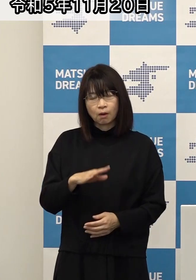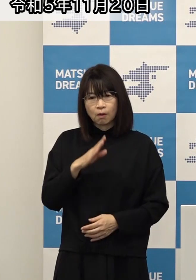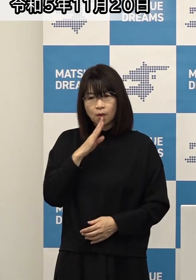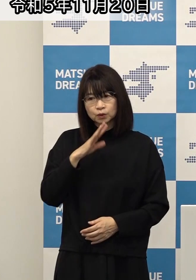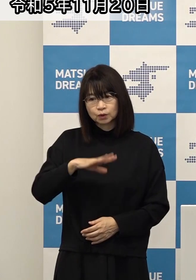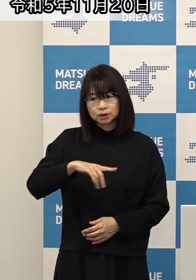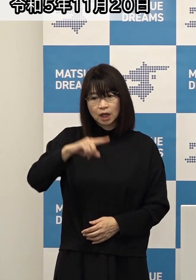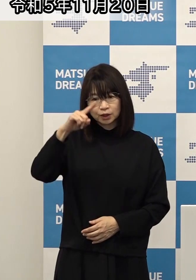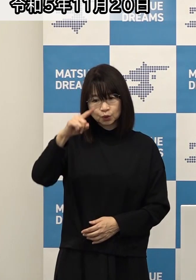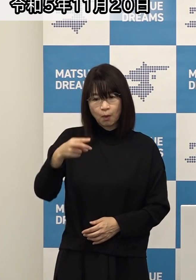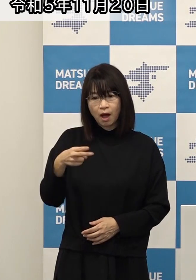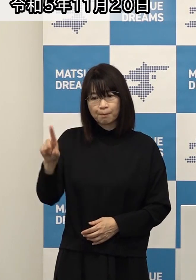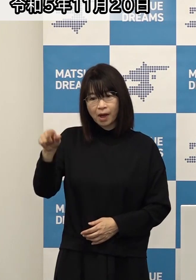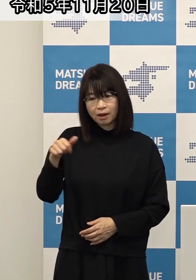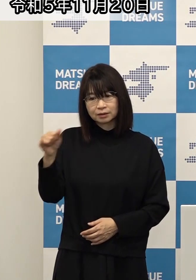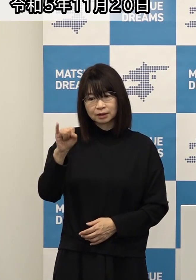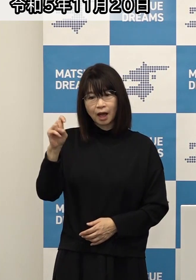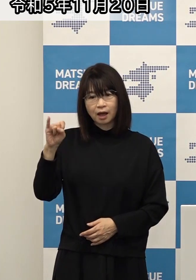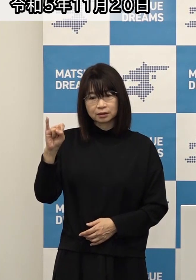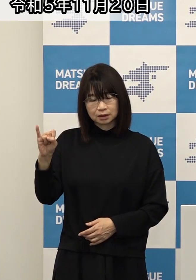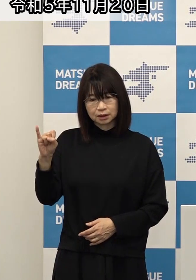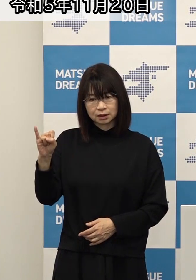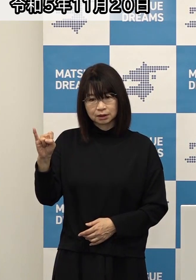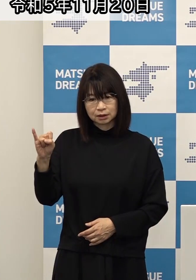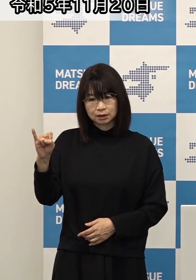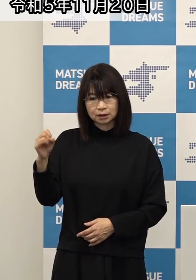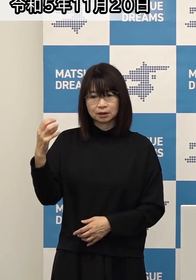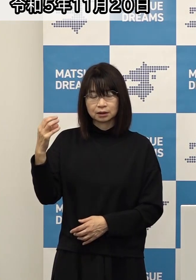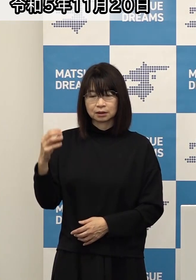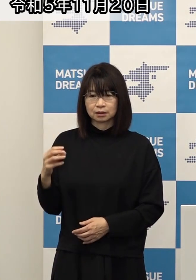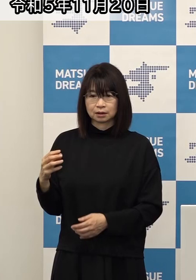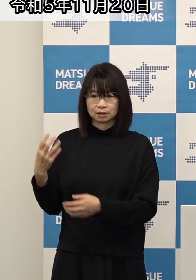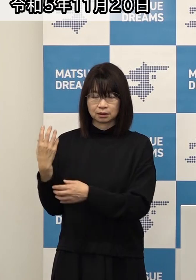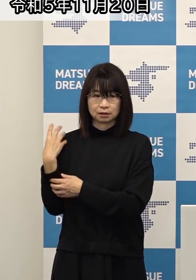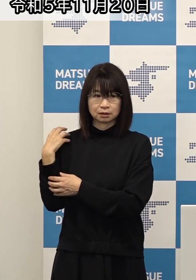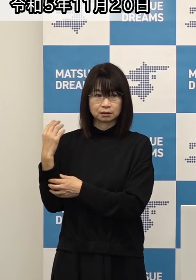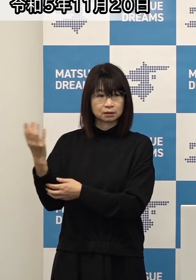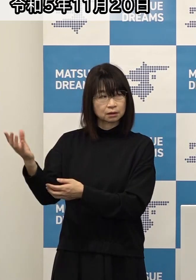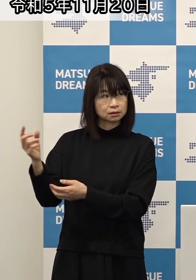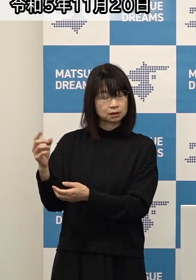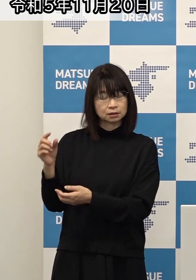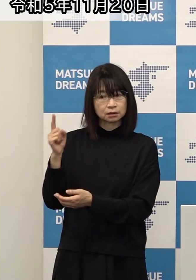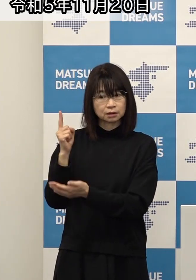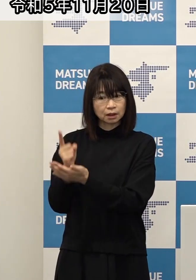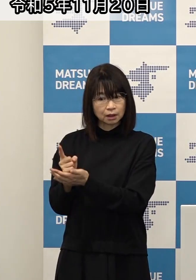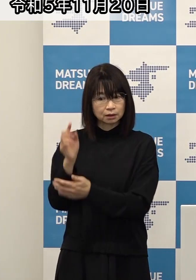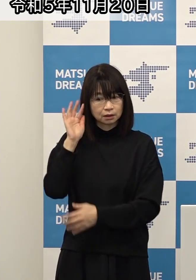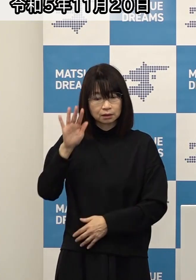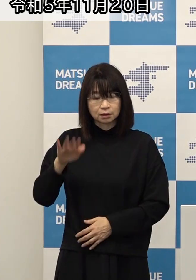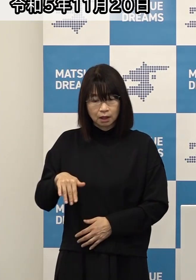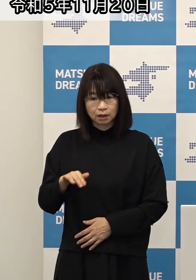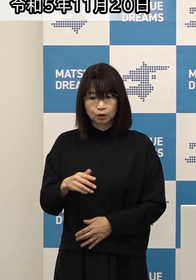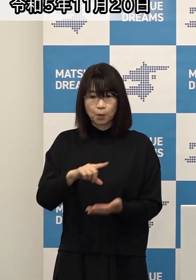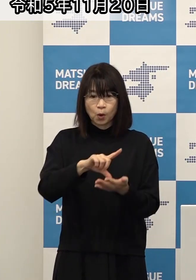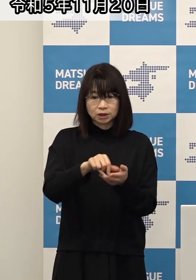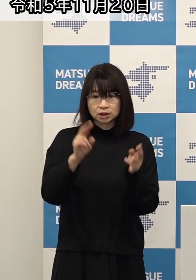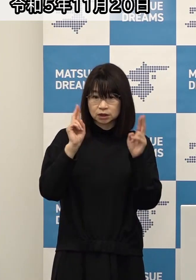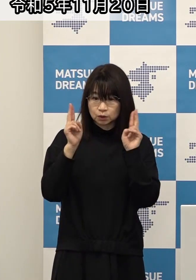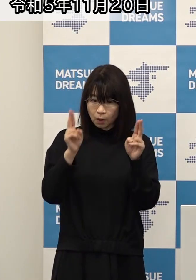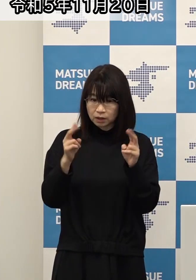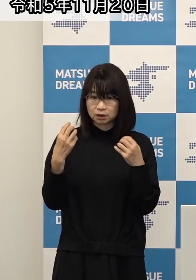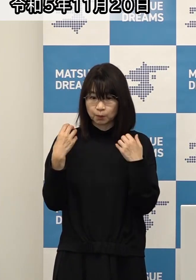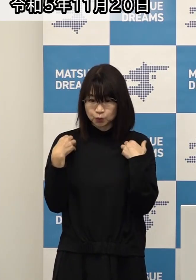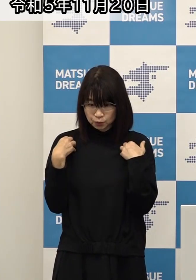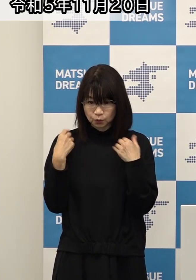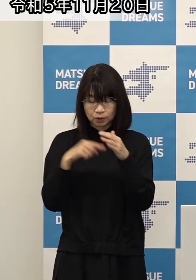お考えが変わったのは何が原因なんですか。 そういったことではありませんね。まさに記者会見の時にも言っていただいたように